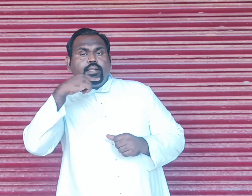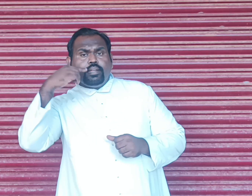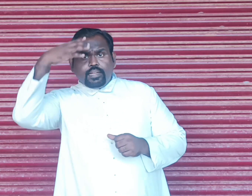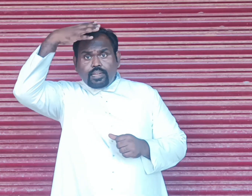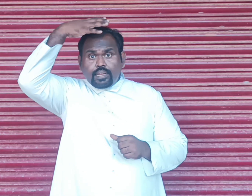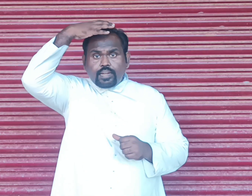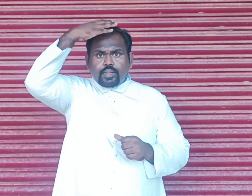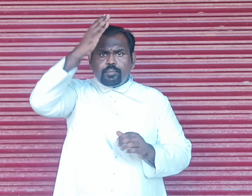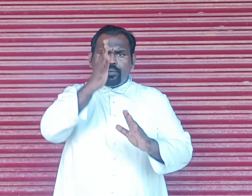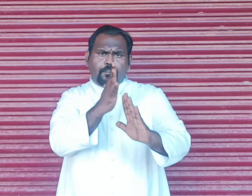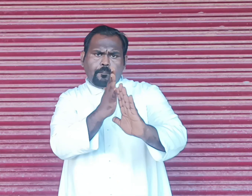വരിവരിയായി